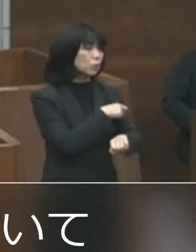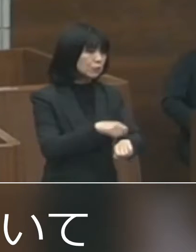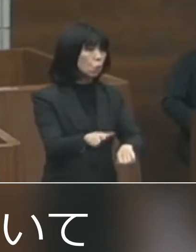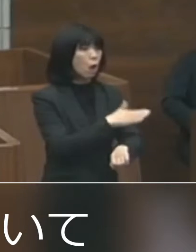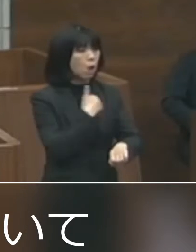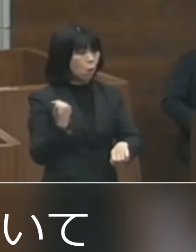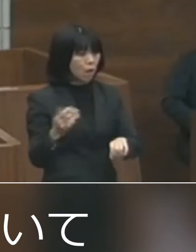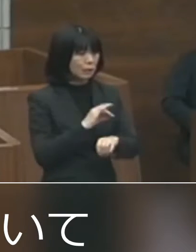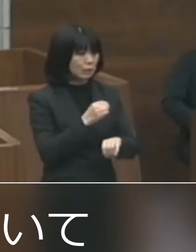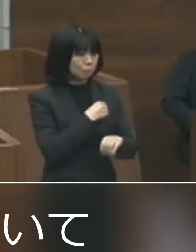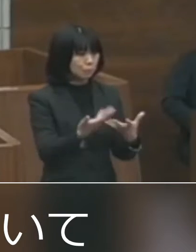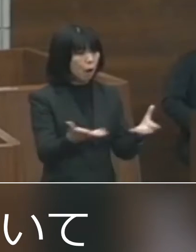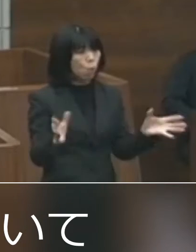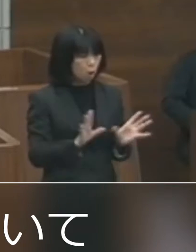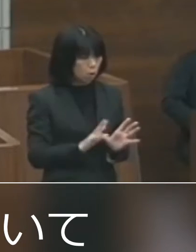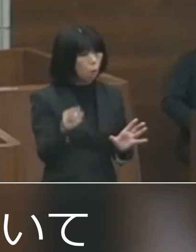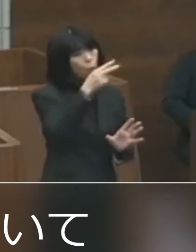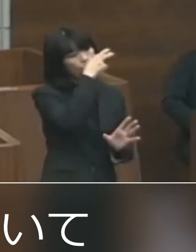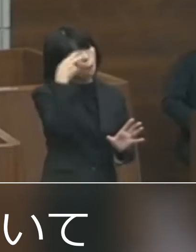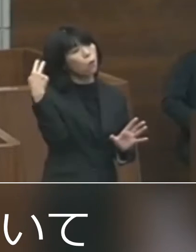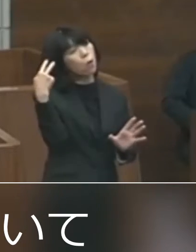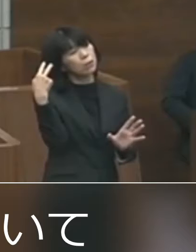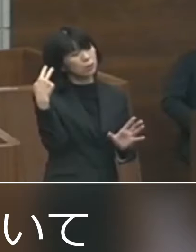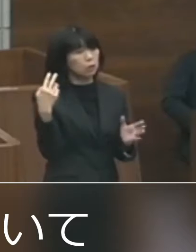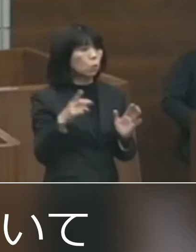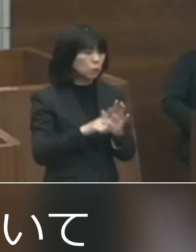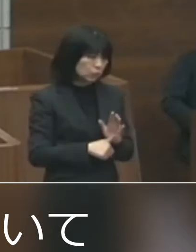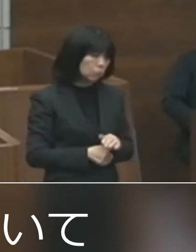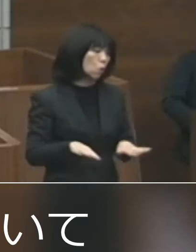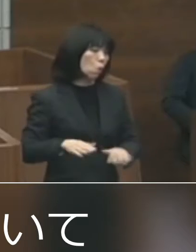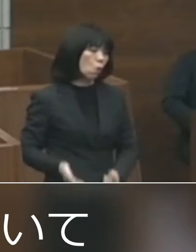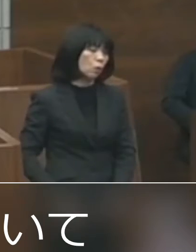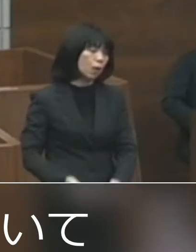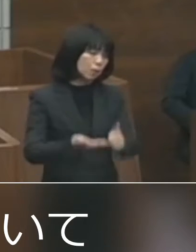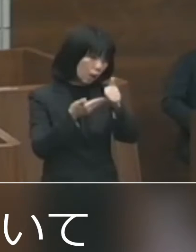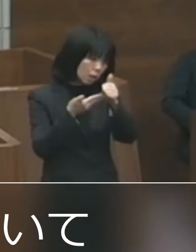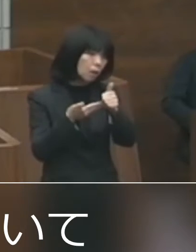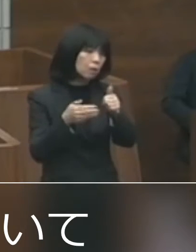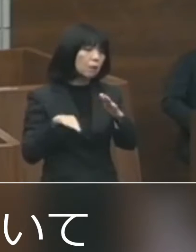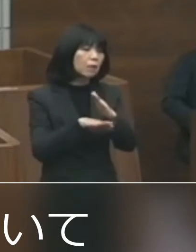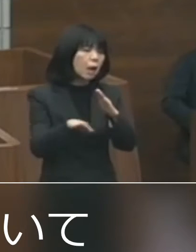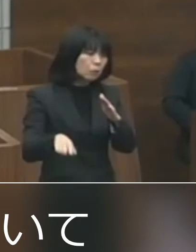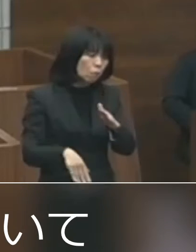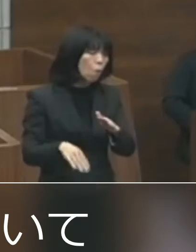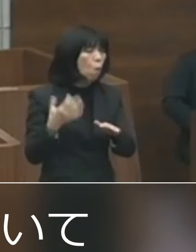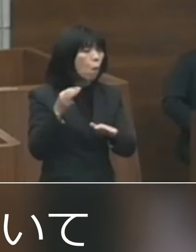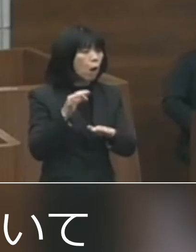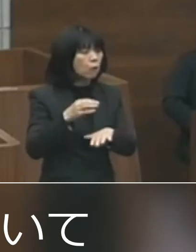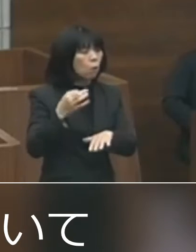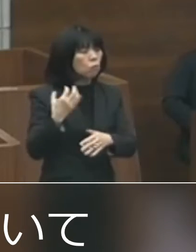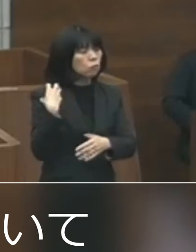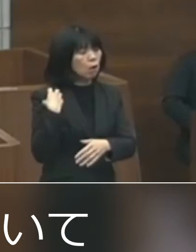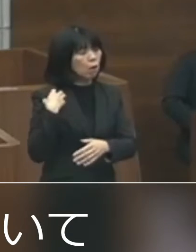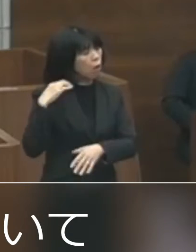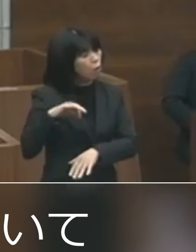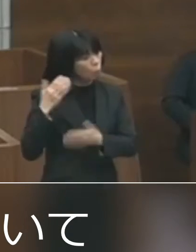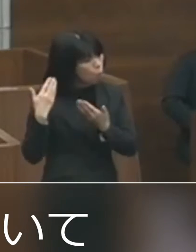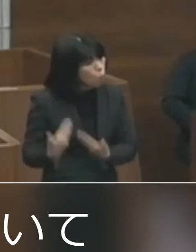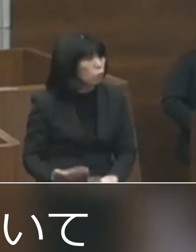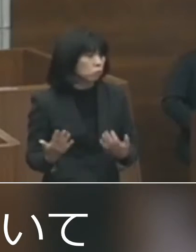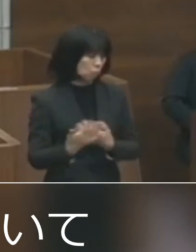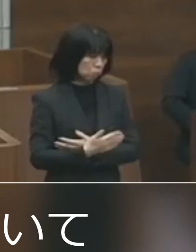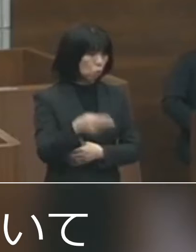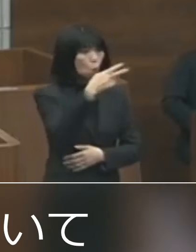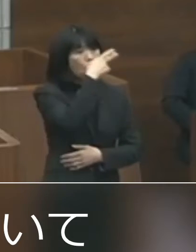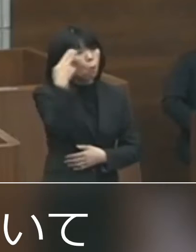我々議員団は、高校生になった途端に子育て世帯の経済的負担が大きく増えること、高校生